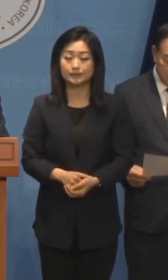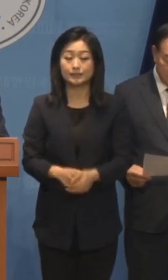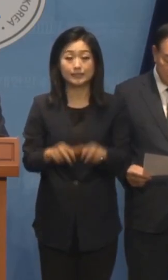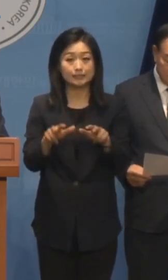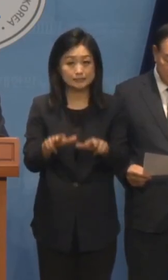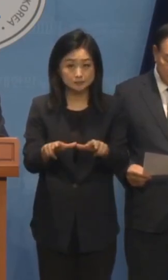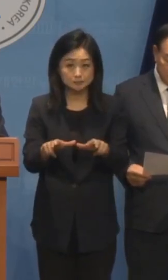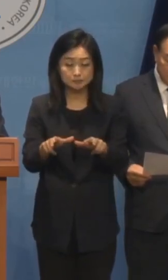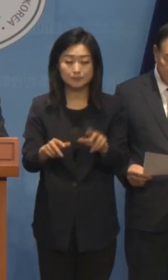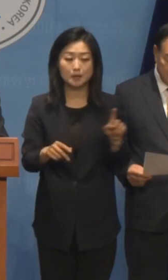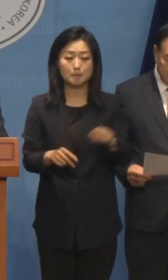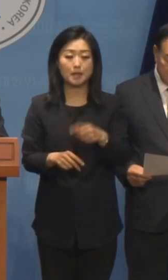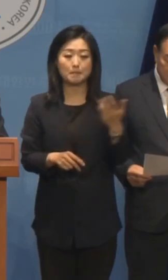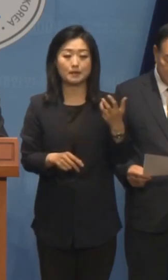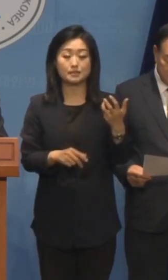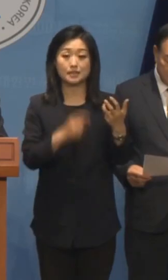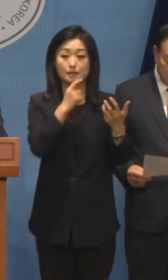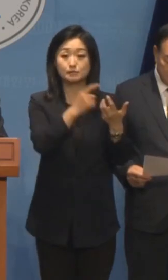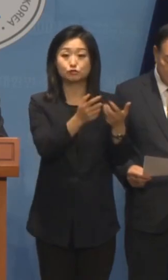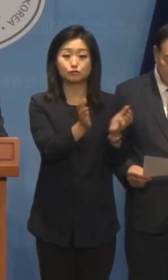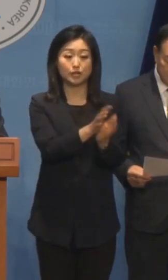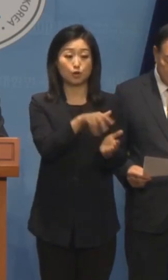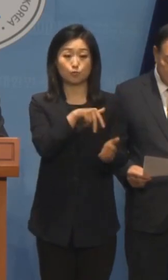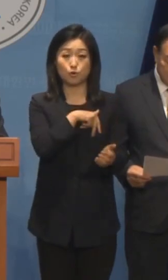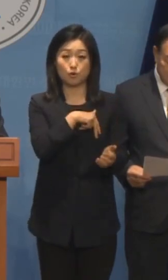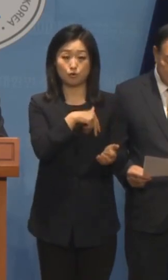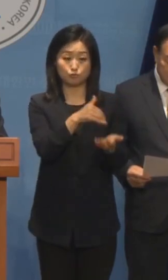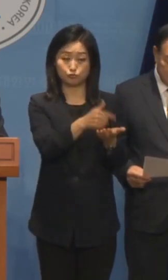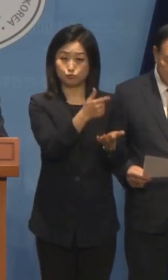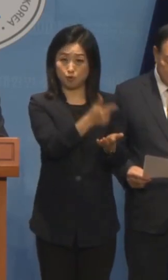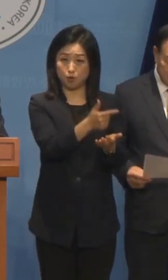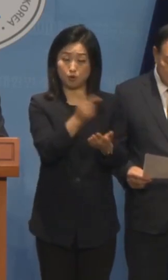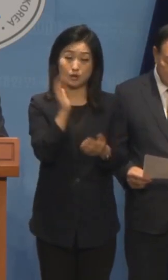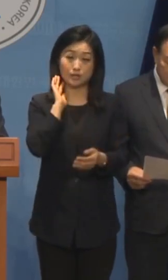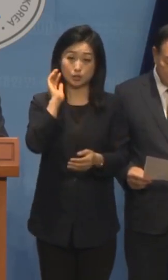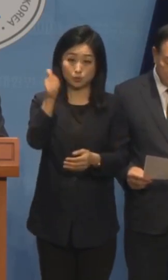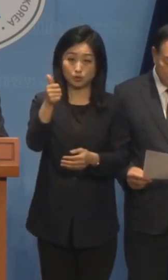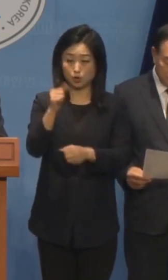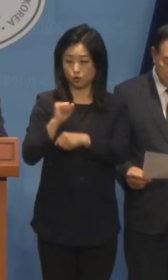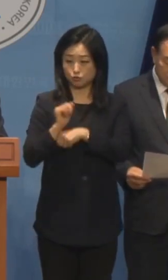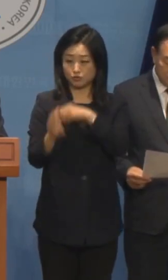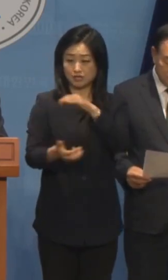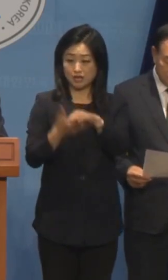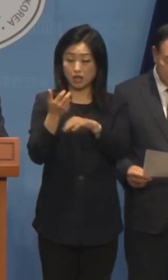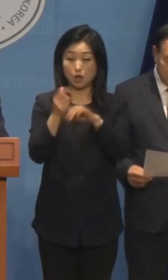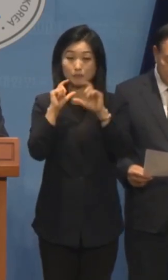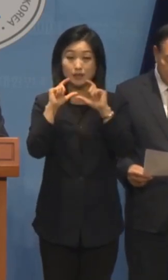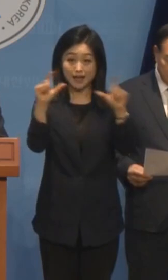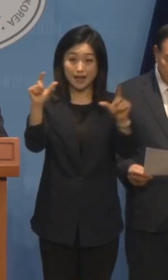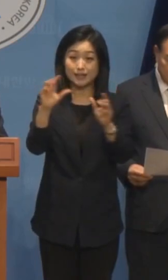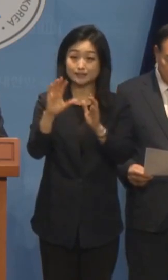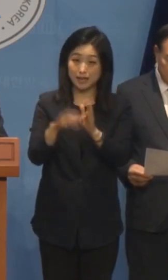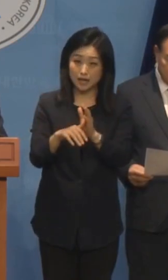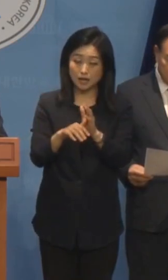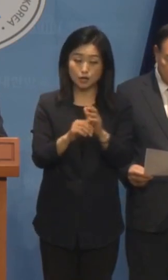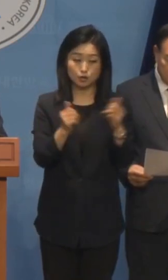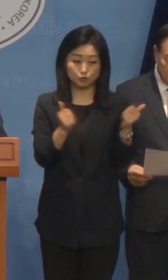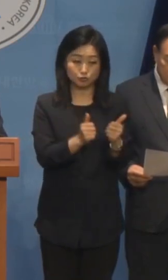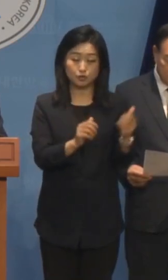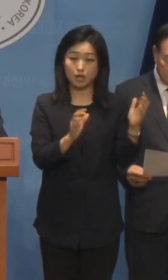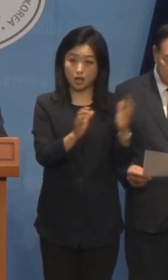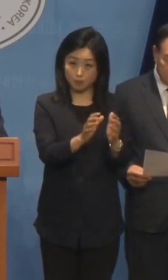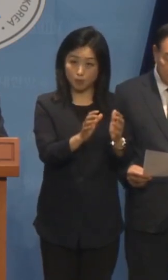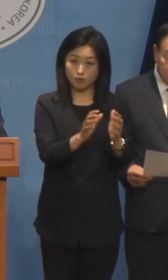지금 180석 민주당의 의석이면 대통령이 계엄령을 발령한다 해도 국회가